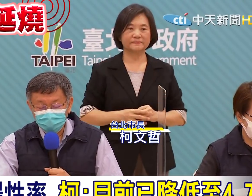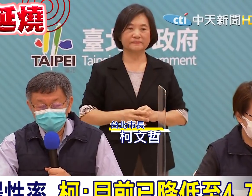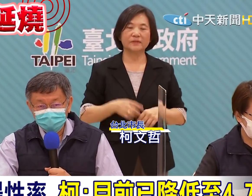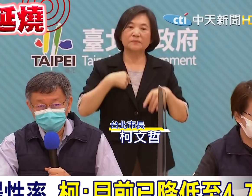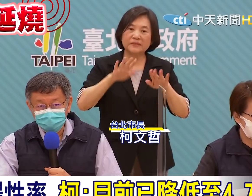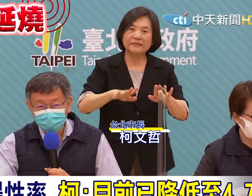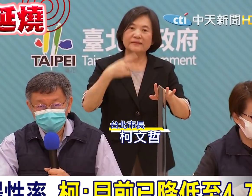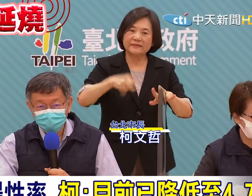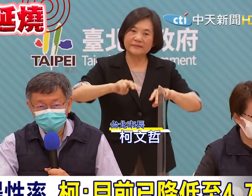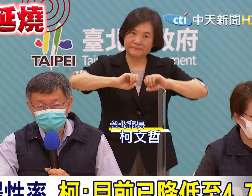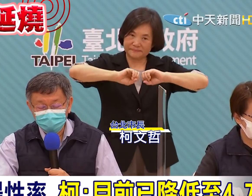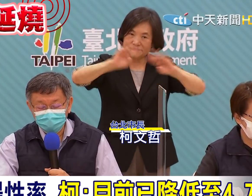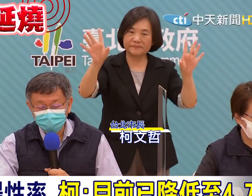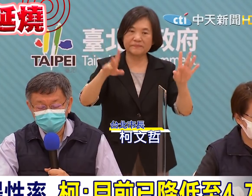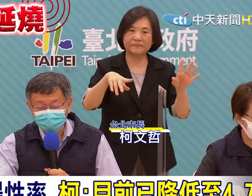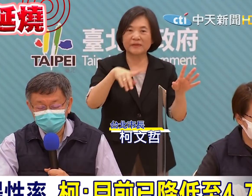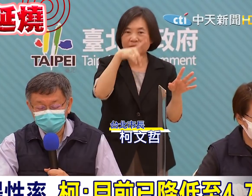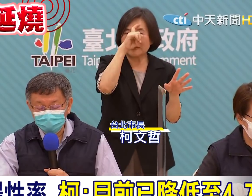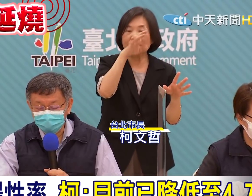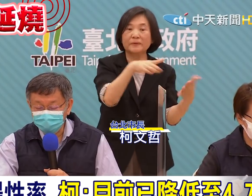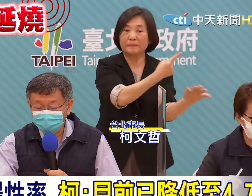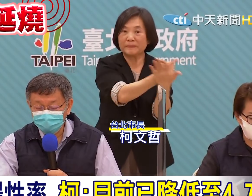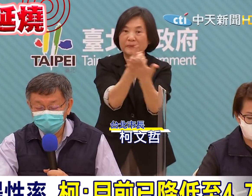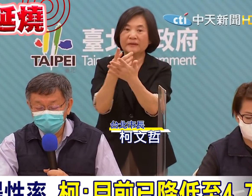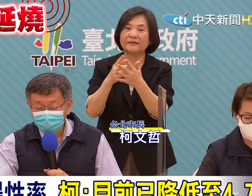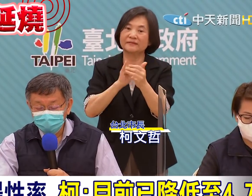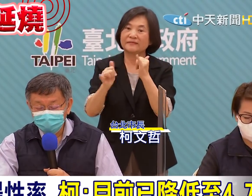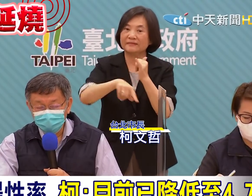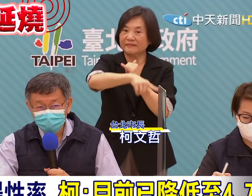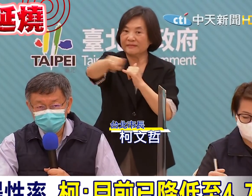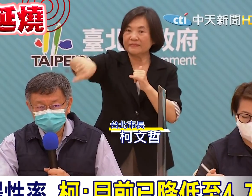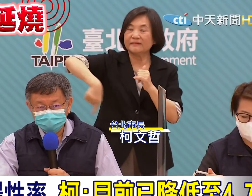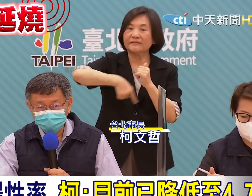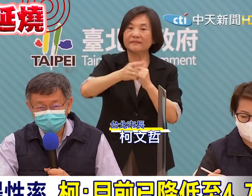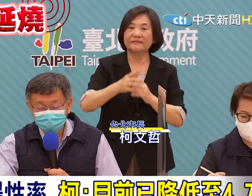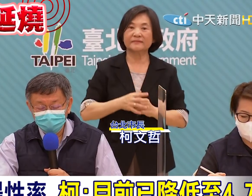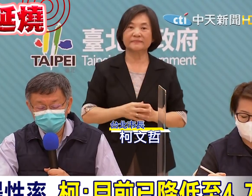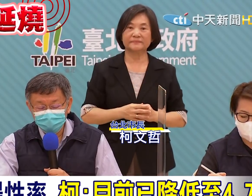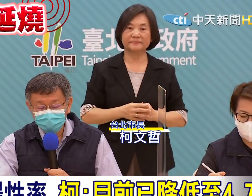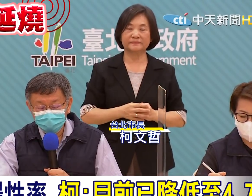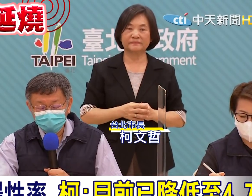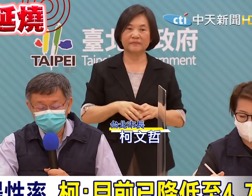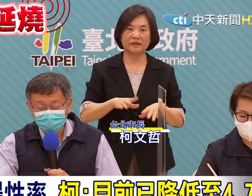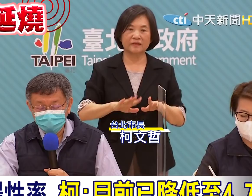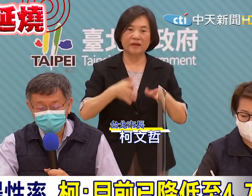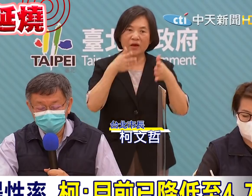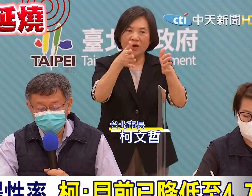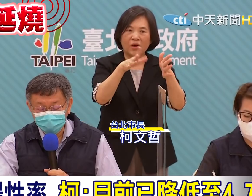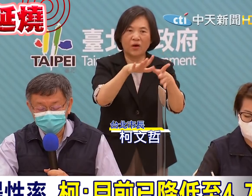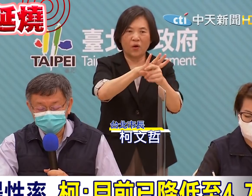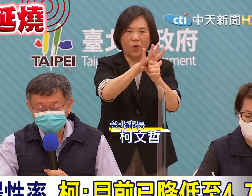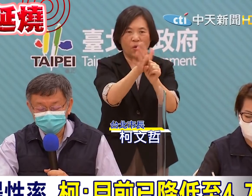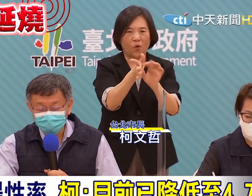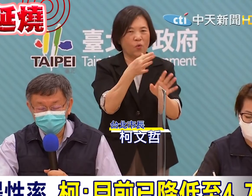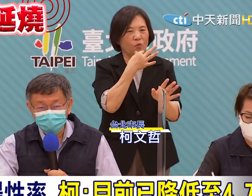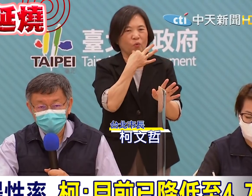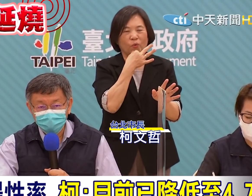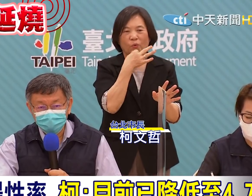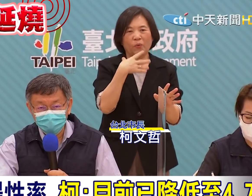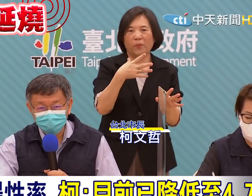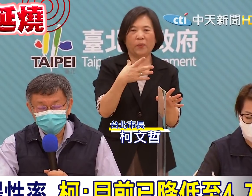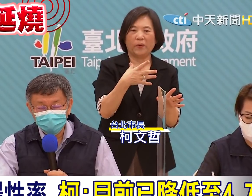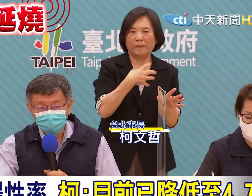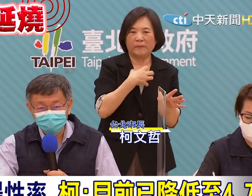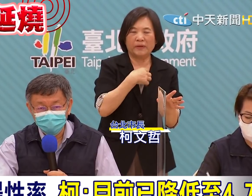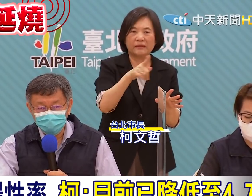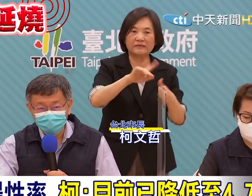哈，要呼吁全台湾的国民，你知道，这个面对这么困难的疫情哦，恐怕我